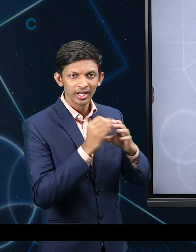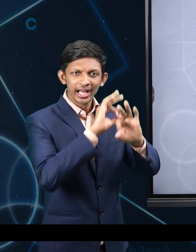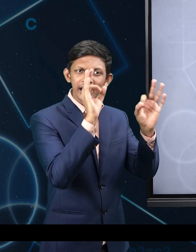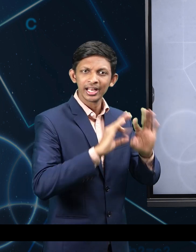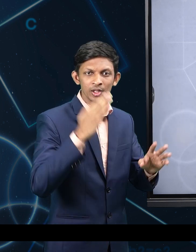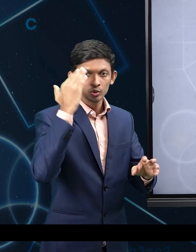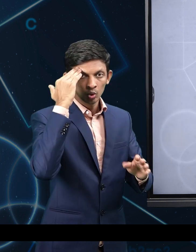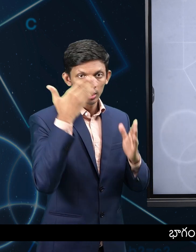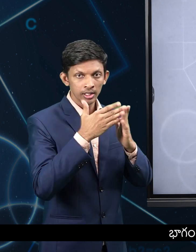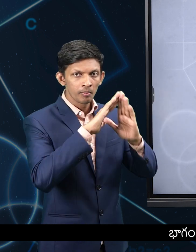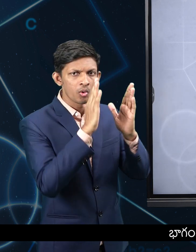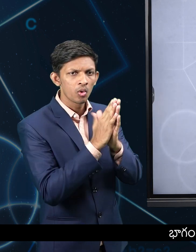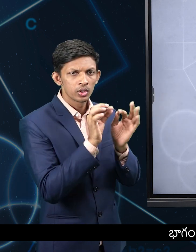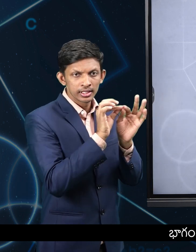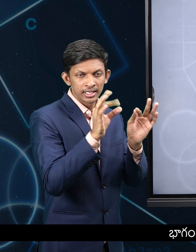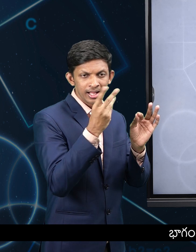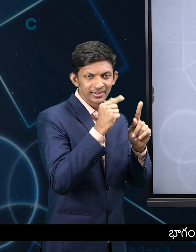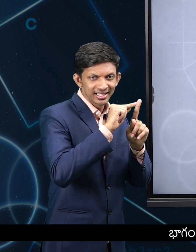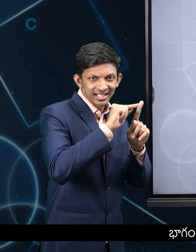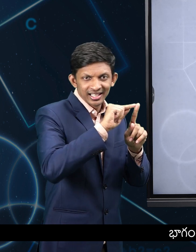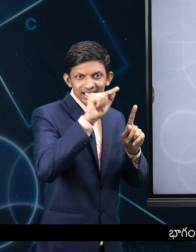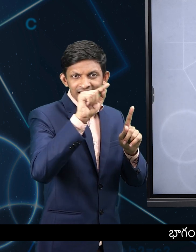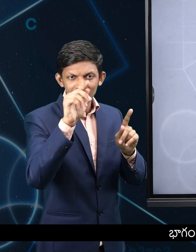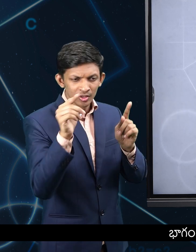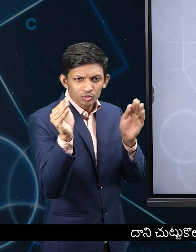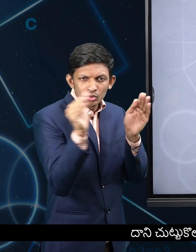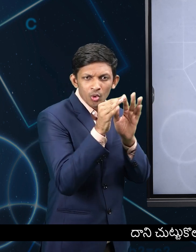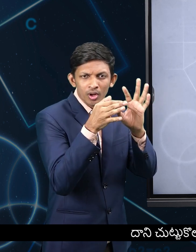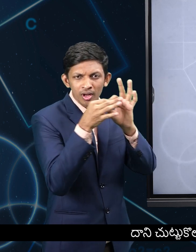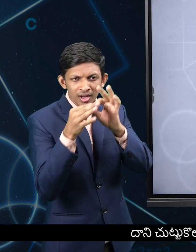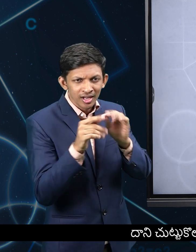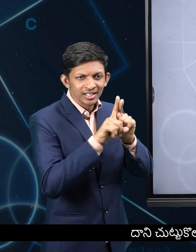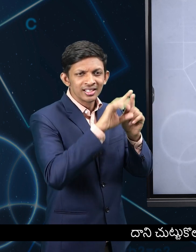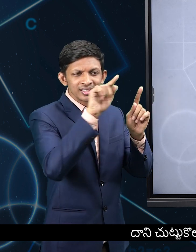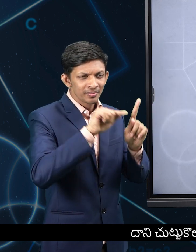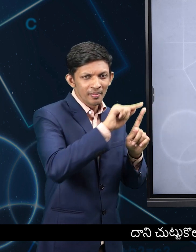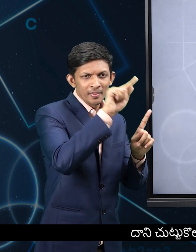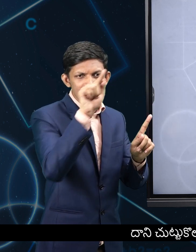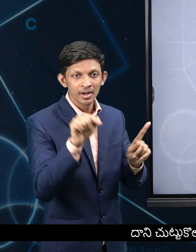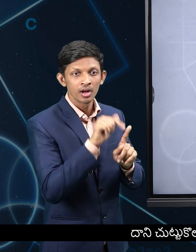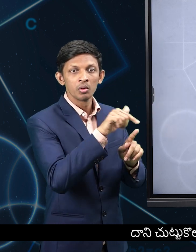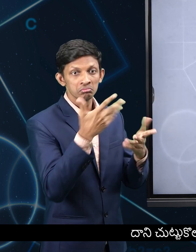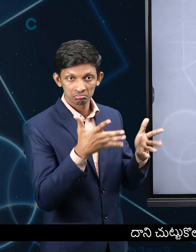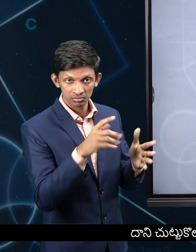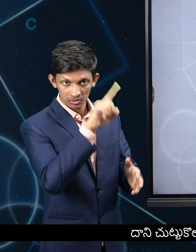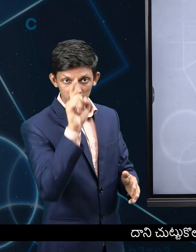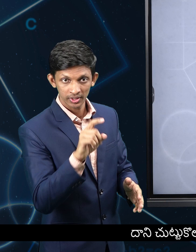మూసి ఉన్న భాగం యొక్క సరిహద్దు మొత్తం పొడవు దాని చుట్టుకొలత అని మనకు ఇప్పటికే తెలుసు